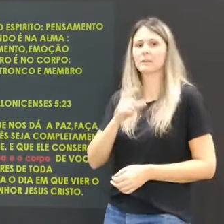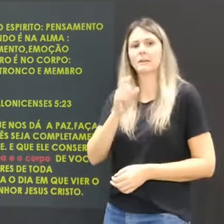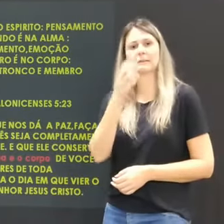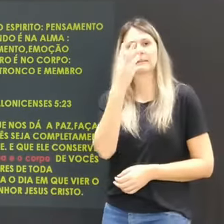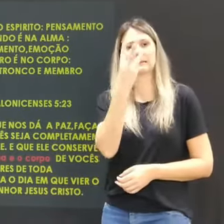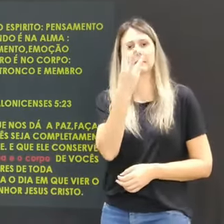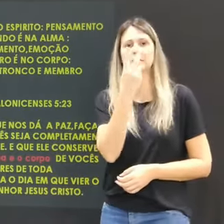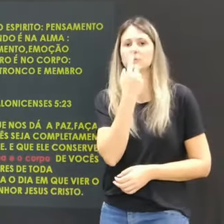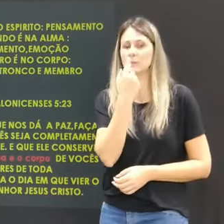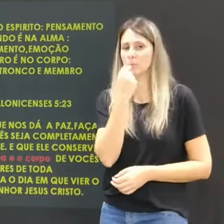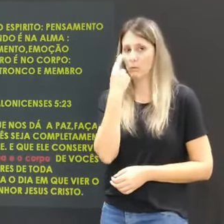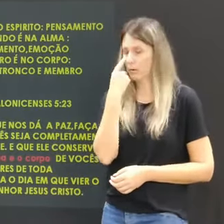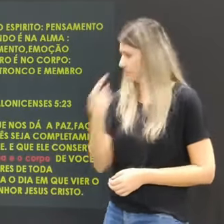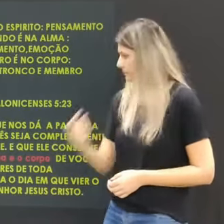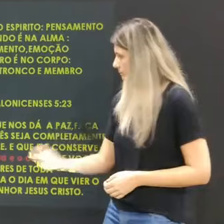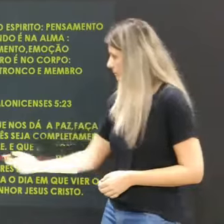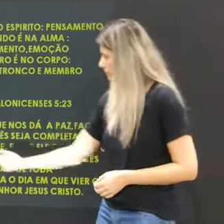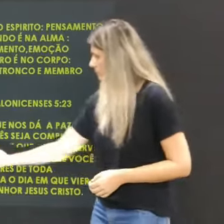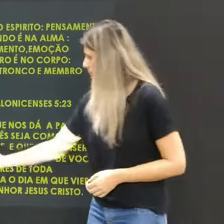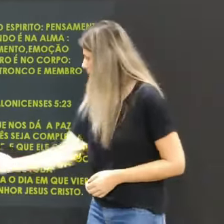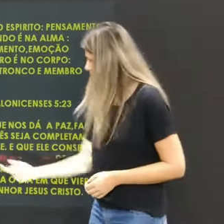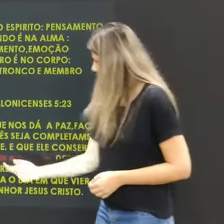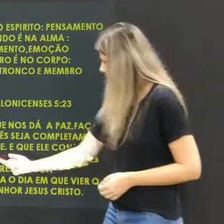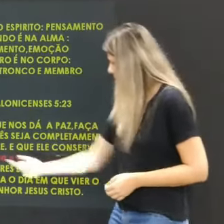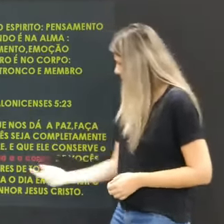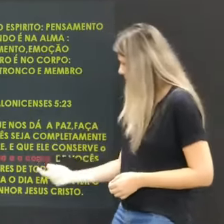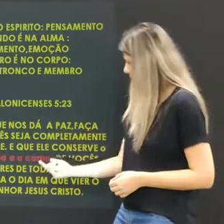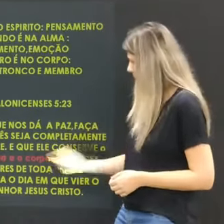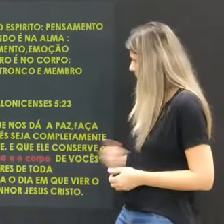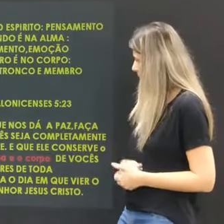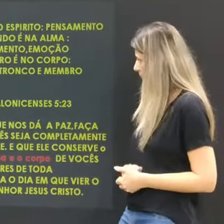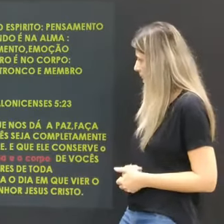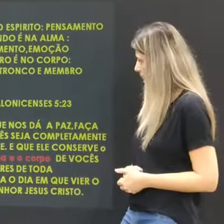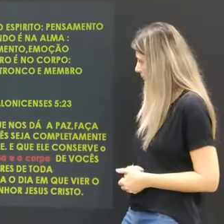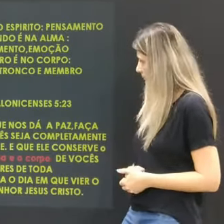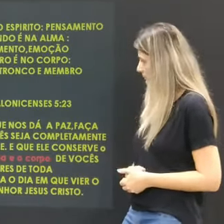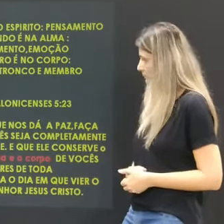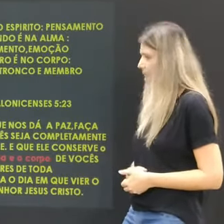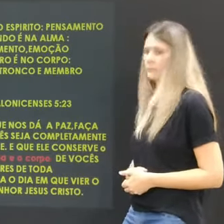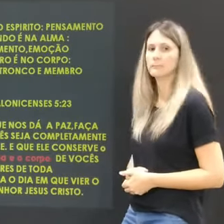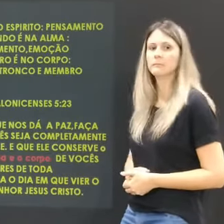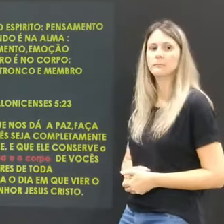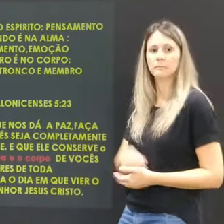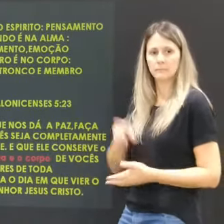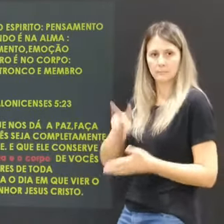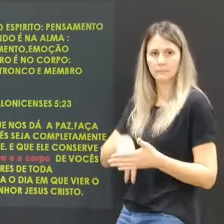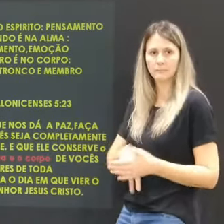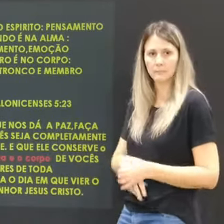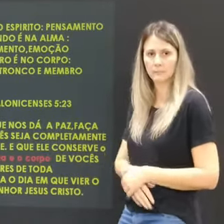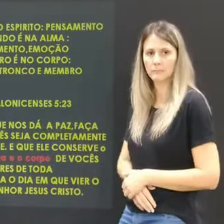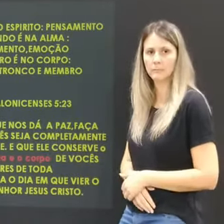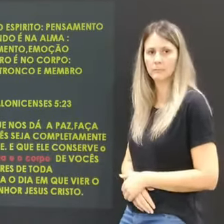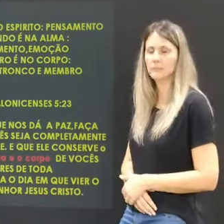Então, veja aqui em vermelho, espírito, alma e corpo. A Gisele vai ler